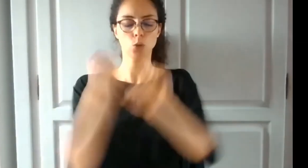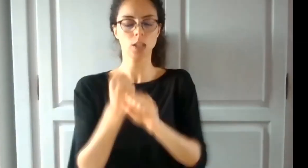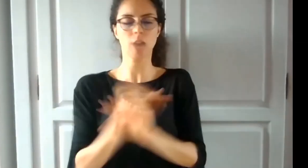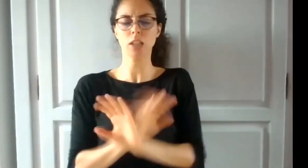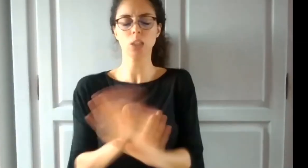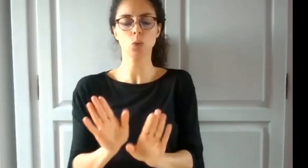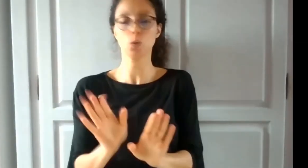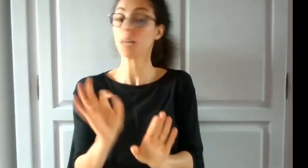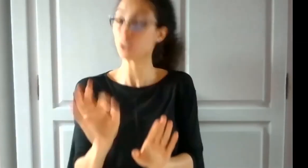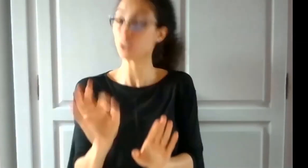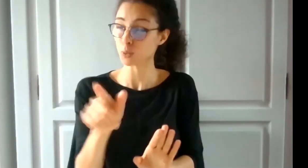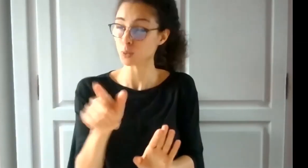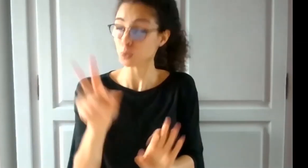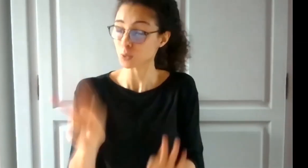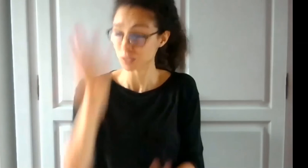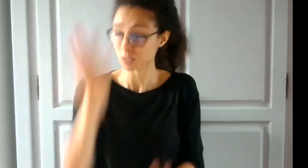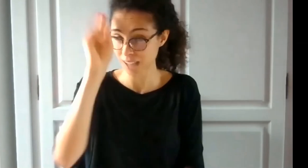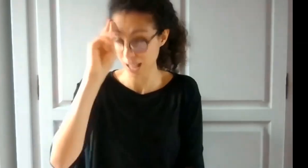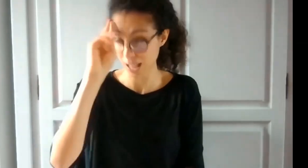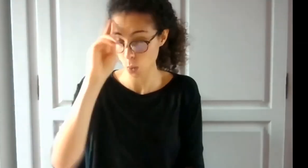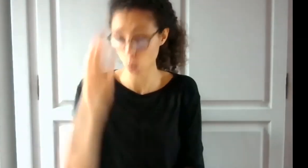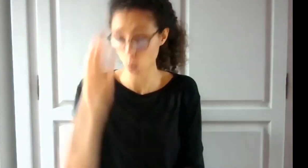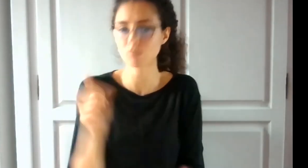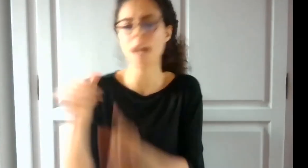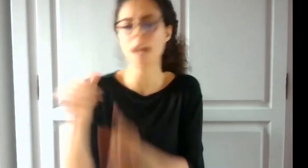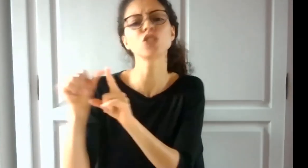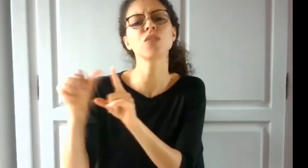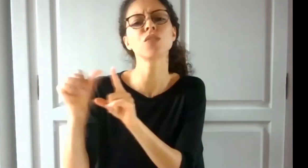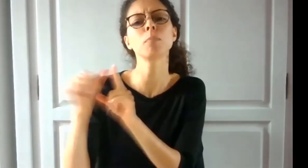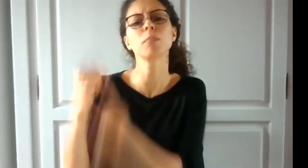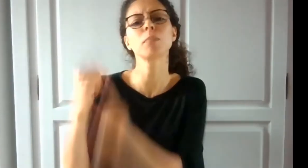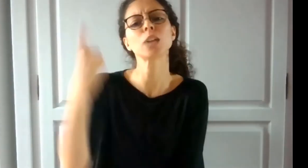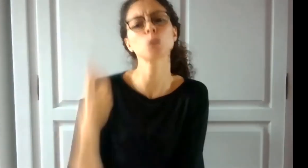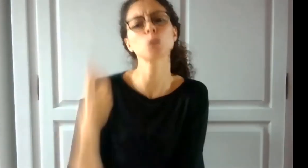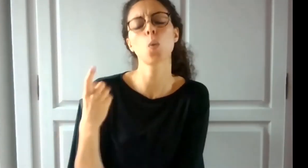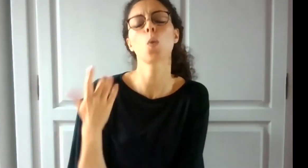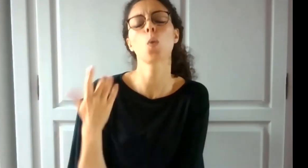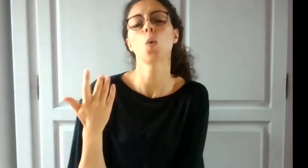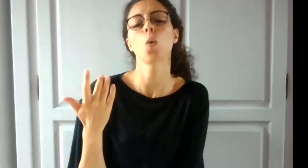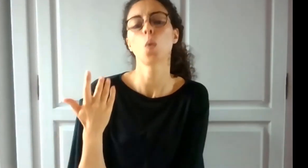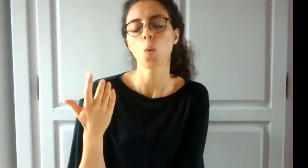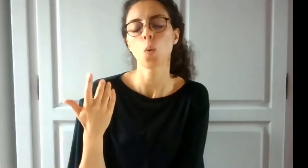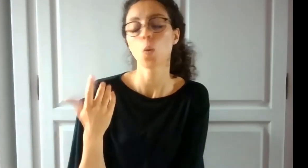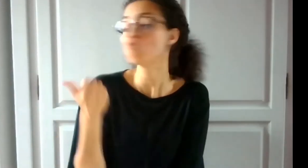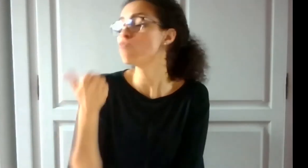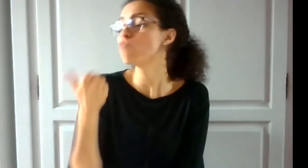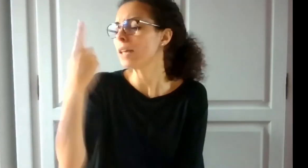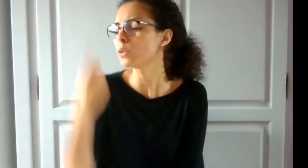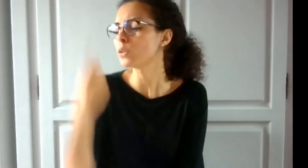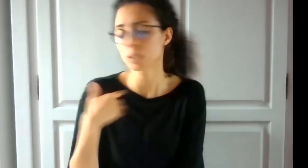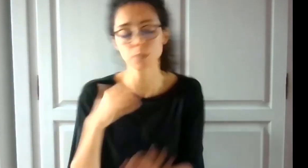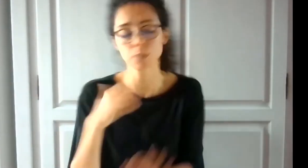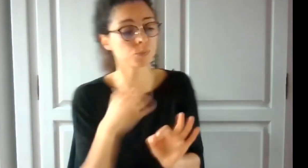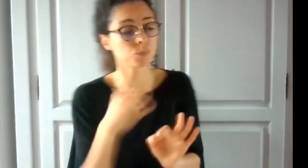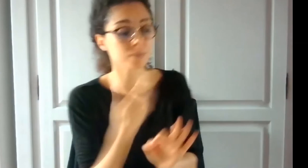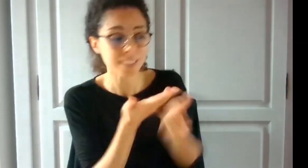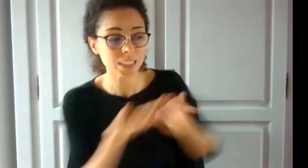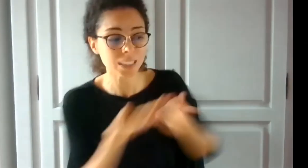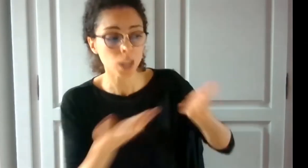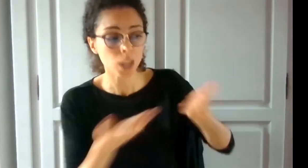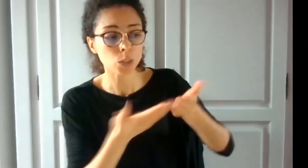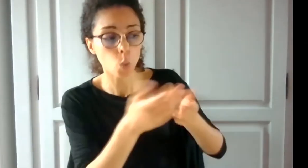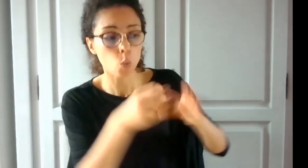certaines situations, d'ailleurs, une des questions que la GFIP a posée, c'est finalement, est-ce que cette situation